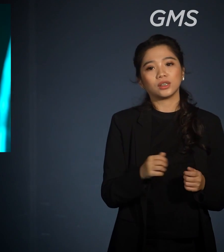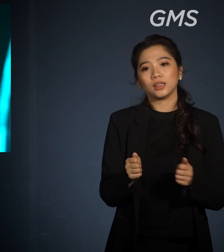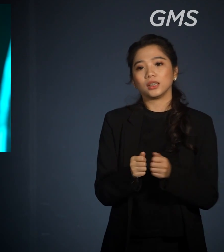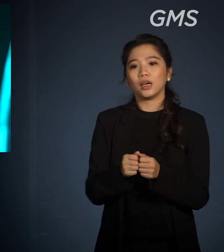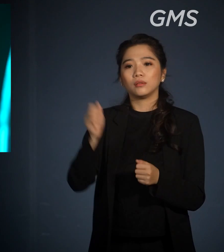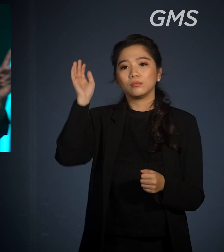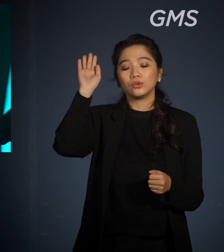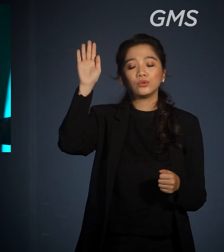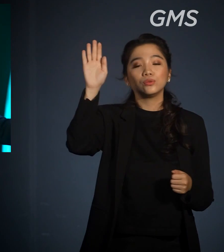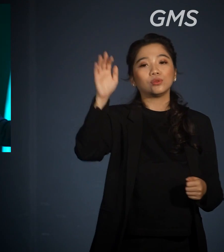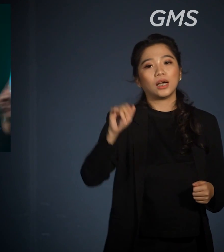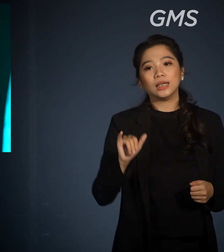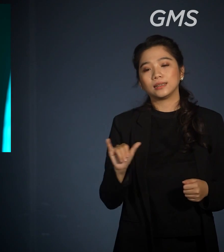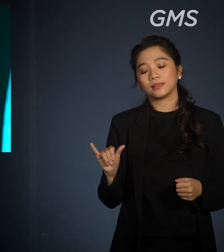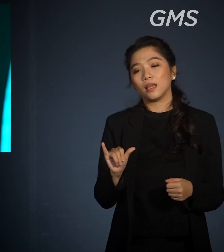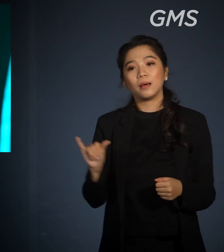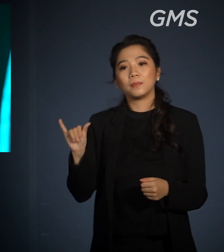bersekutu denganmu